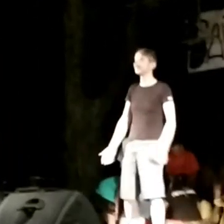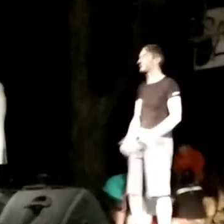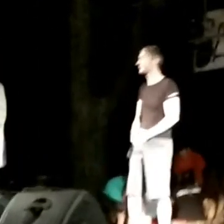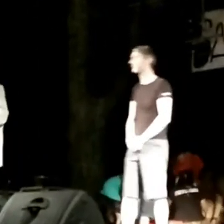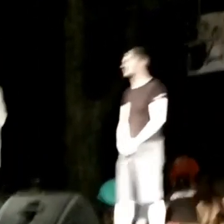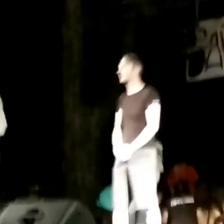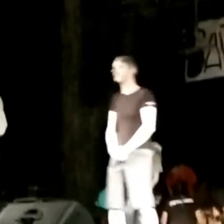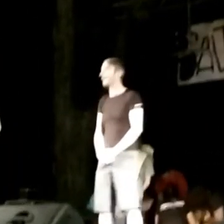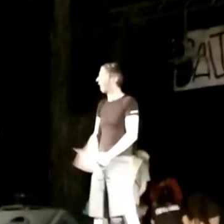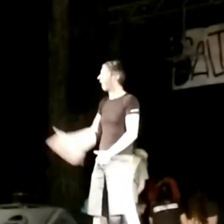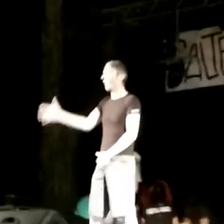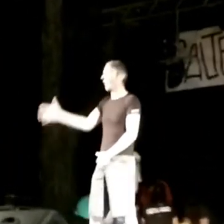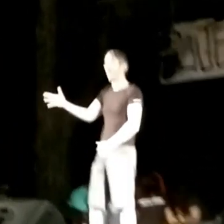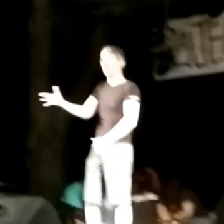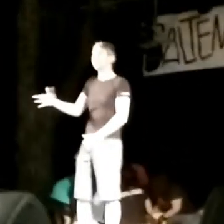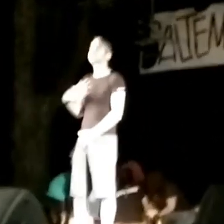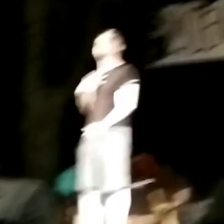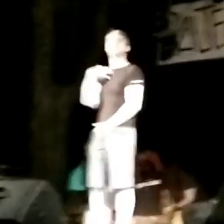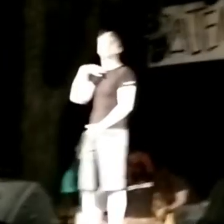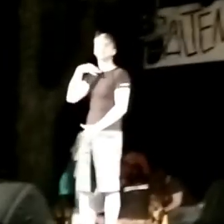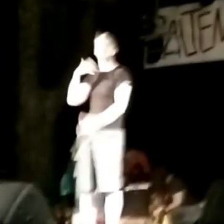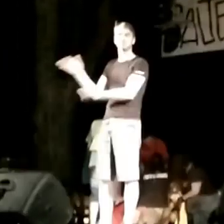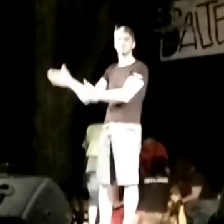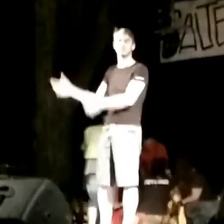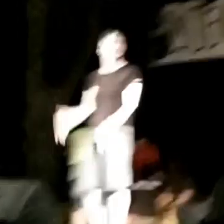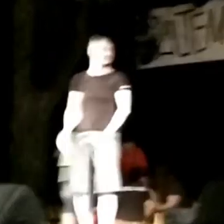Quin fàstic d'home. Ah, mira!